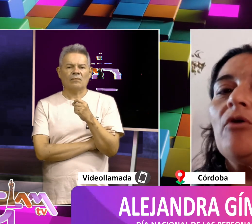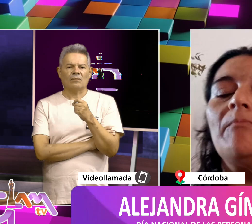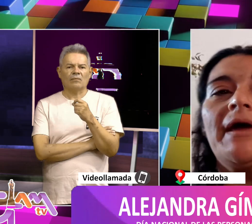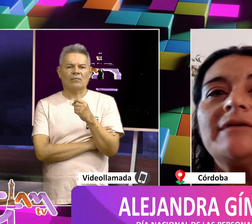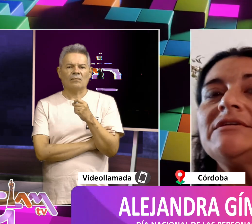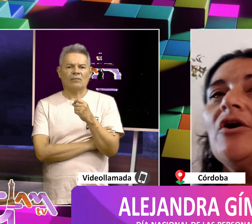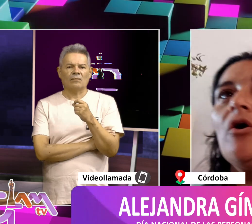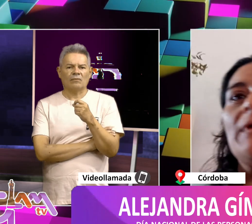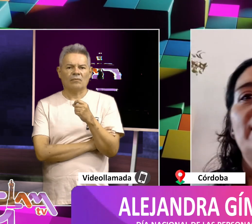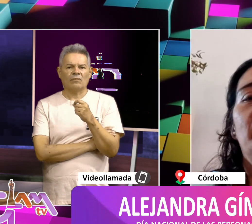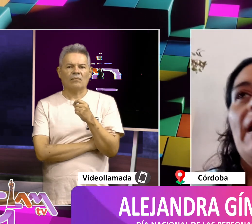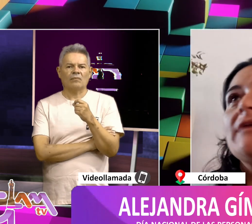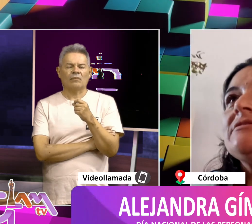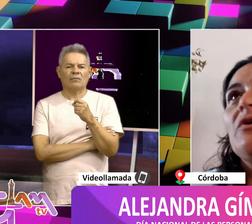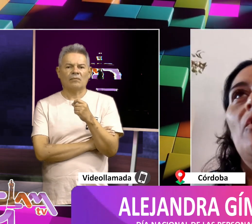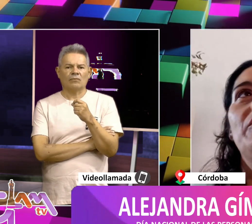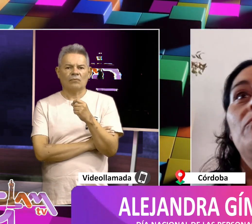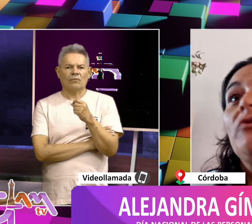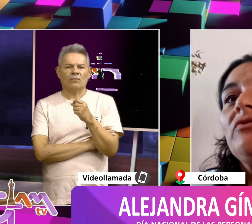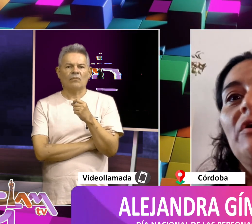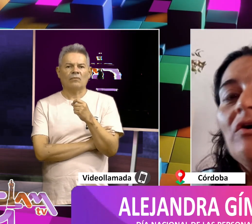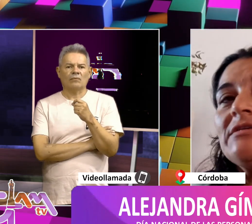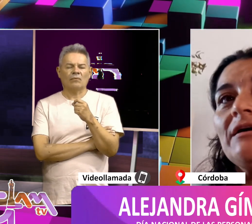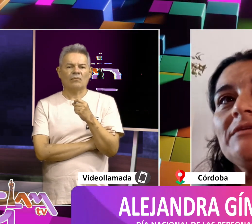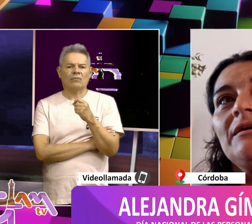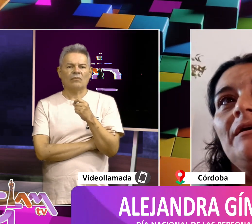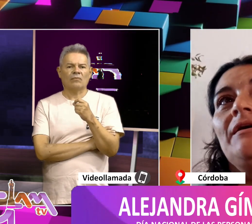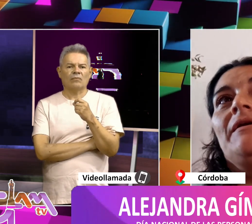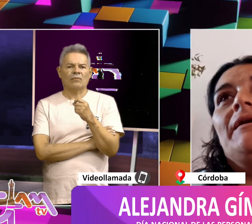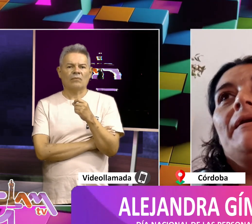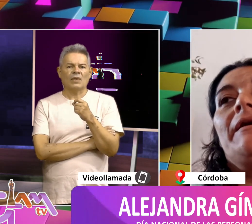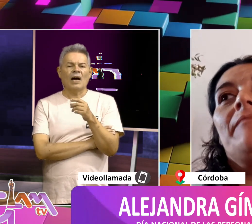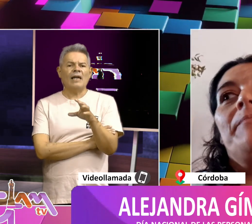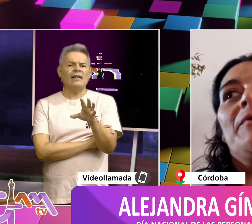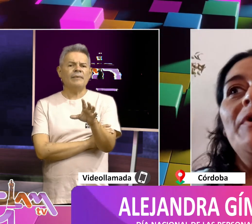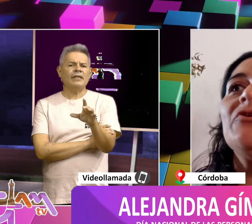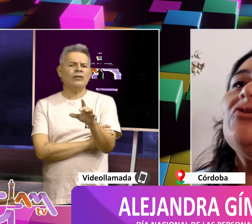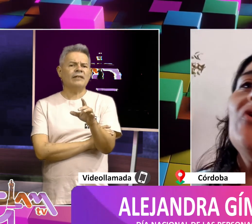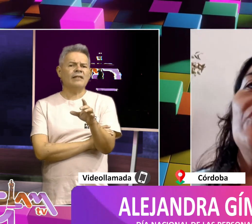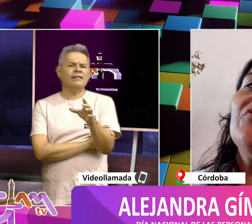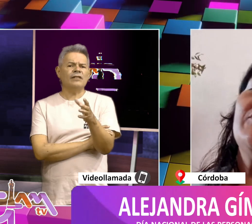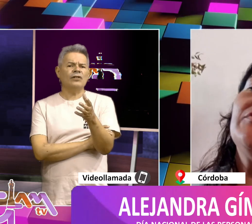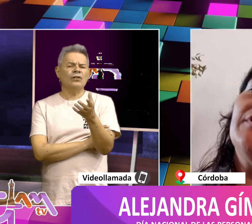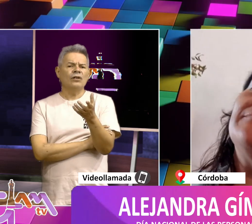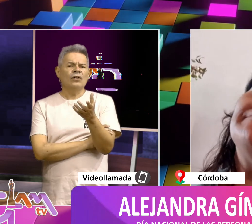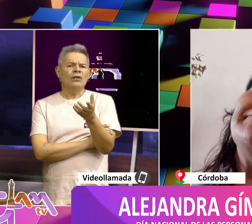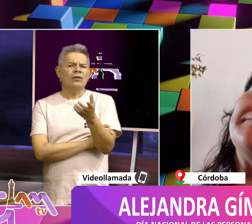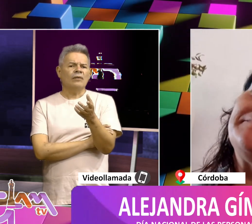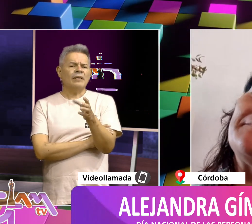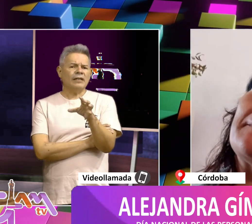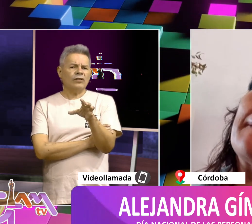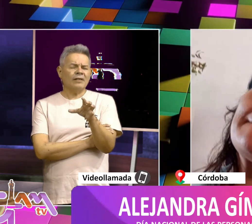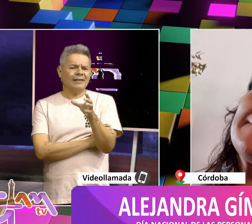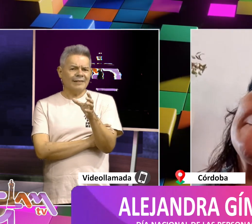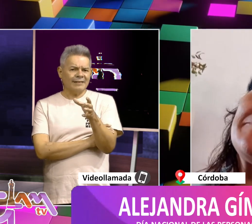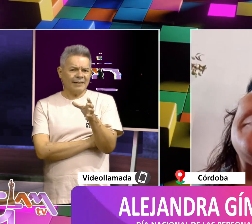la comprensión, la integración y un montón de cosas. Ale, Pero bueno, esto no que todo estás el mundo diciendo,